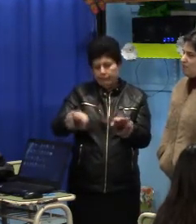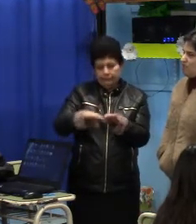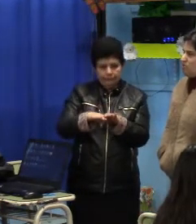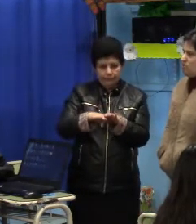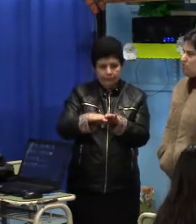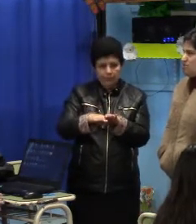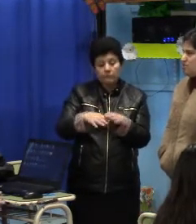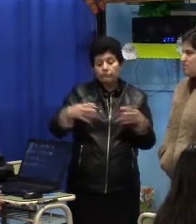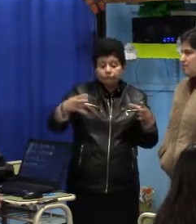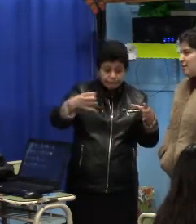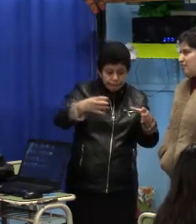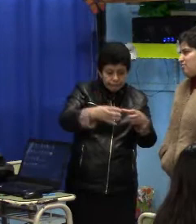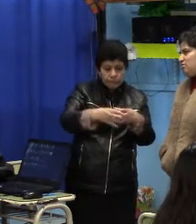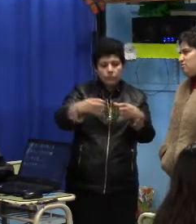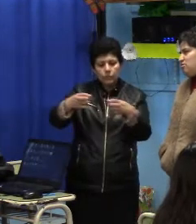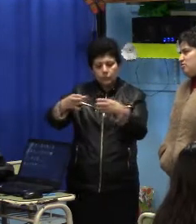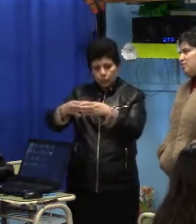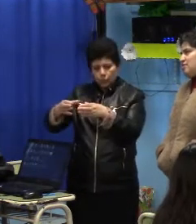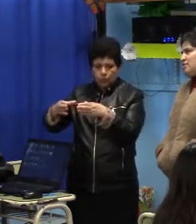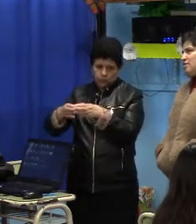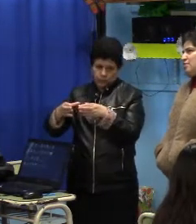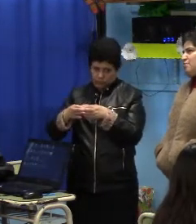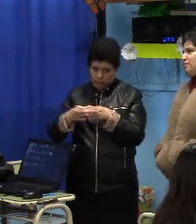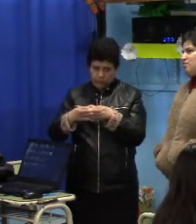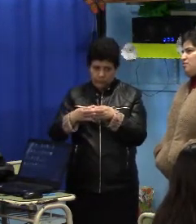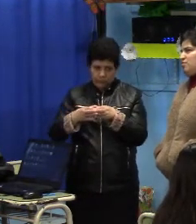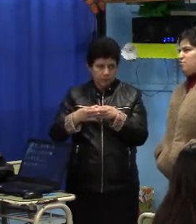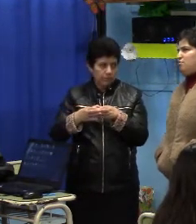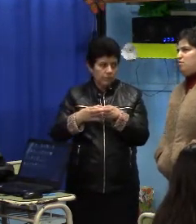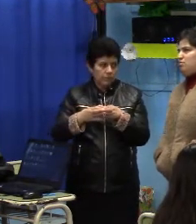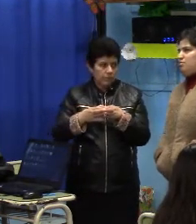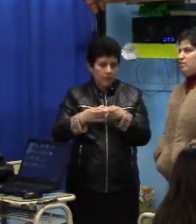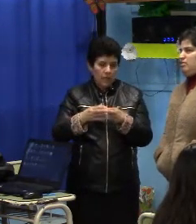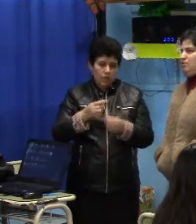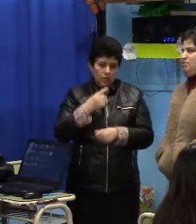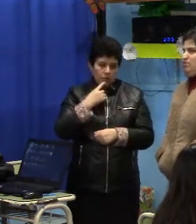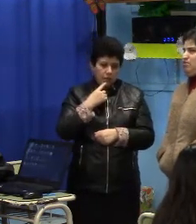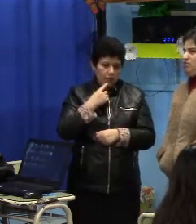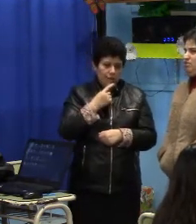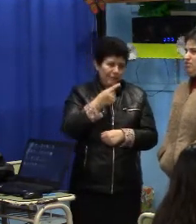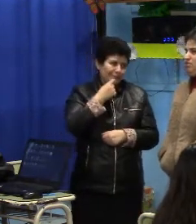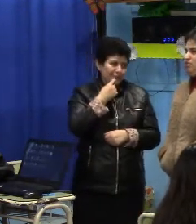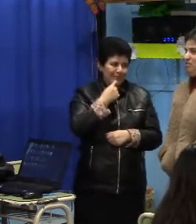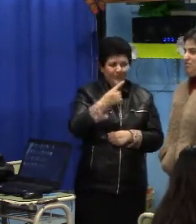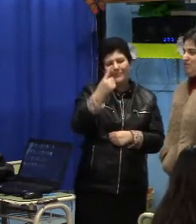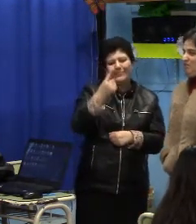arman círculos cerrados. No sé si entre las personas con coacusia pasa el mismo.